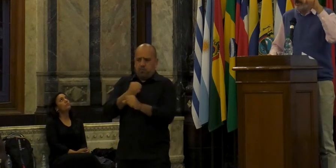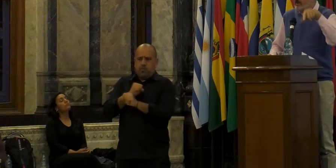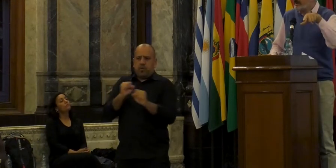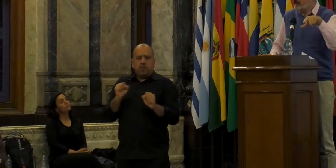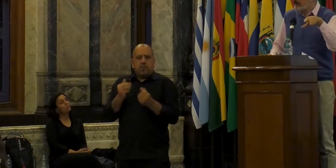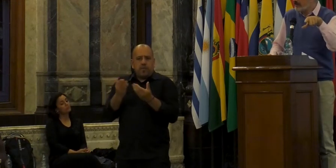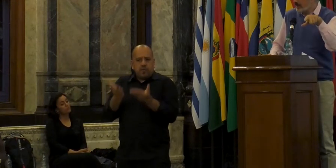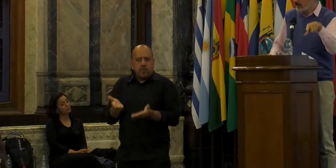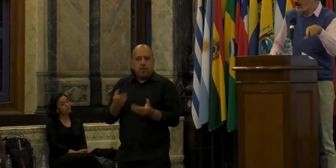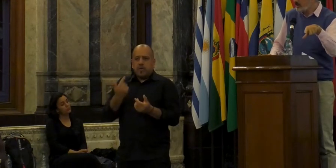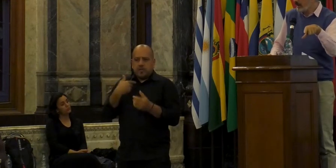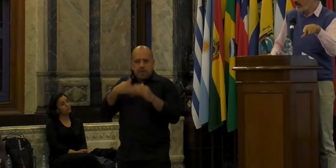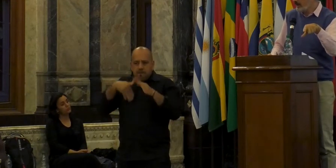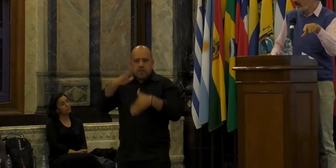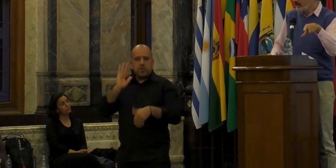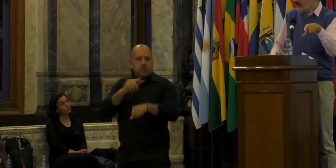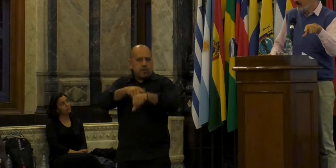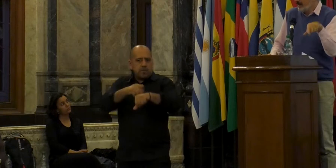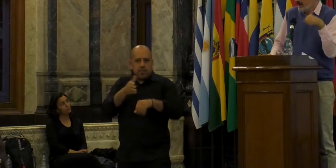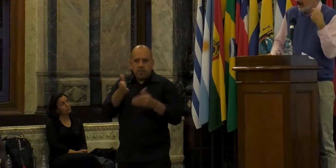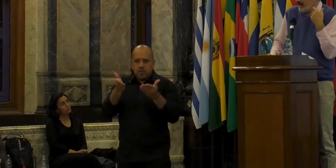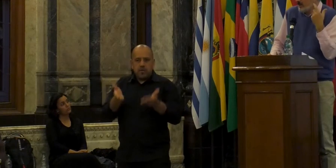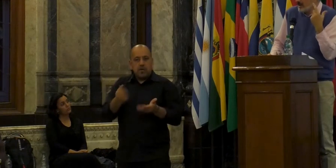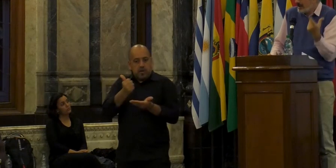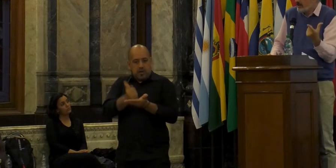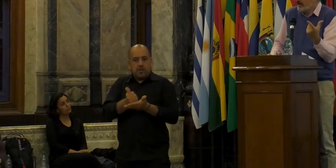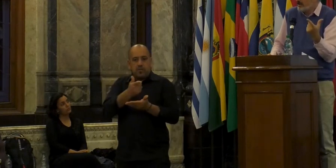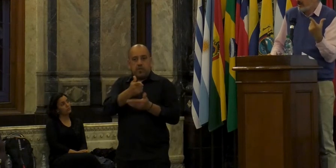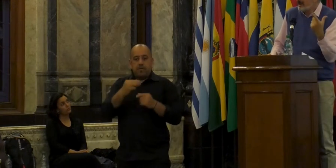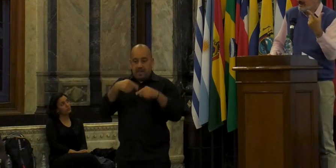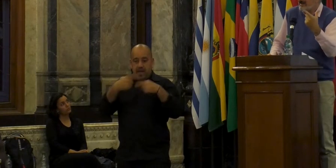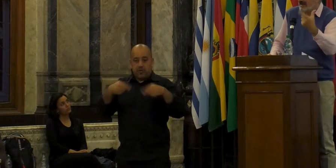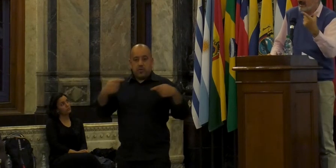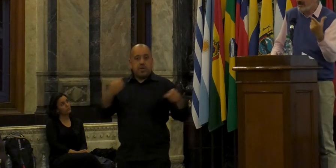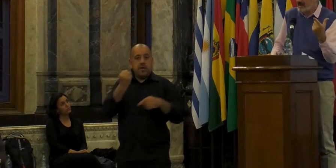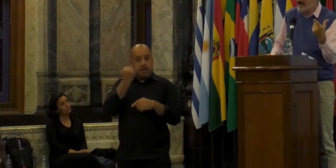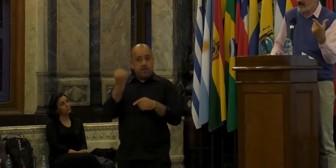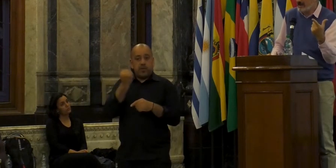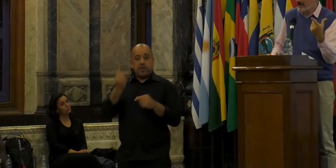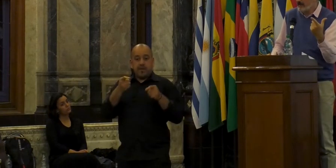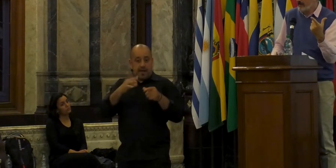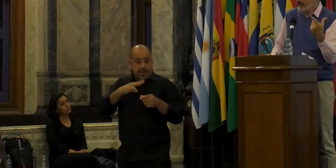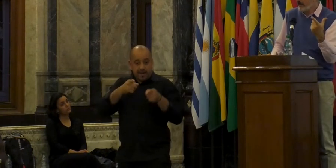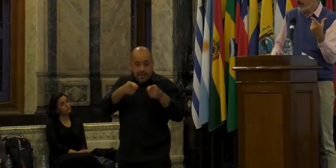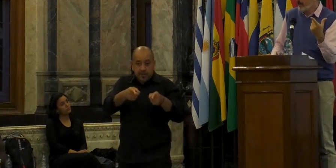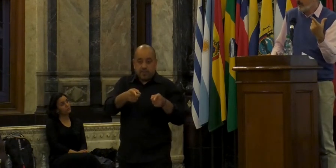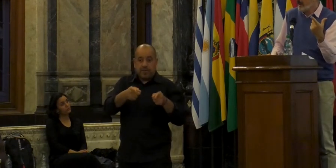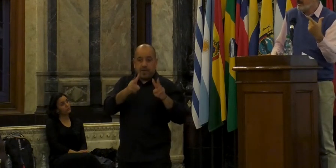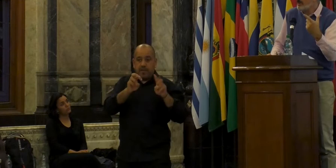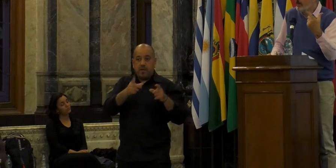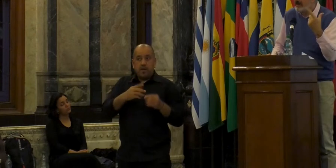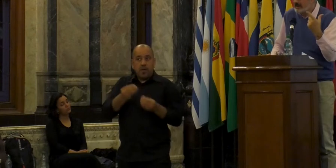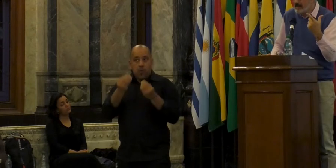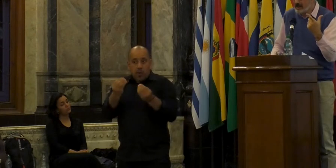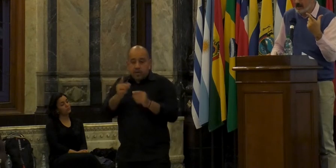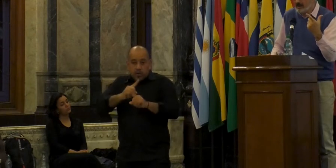Si la mayor parte del tiempo la pasamos ahí, si la mayor parte de las cosas importantes están atravesadas ahí, ¿cuál es la